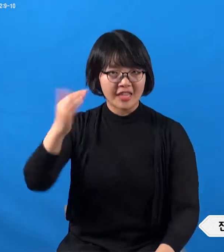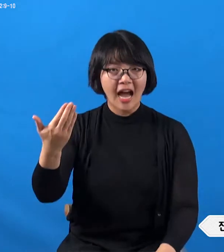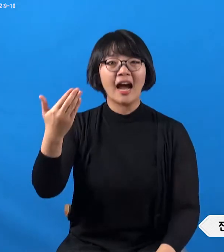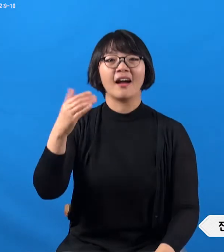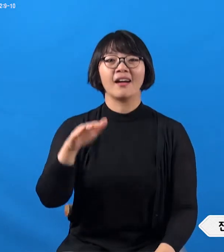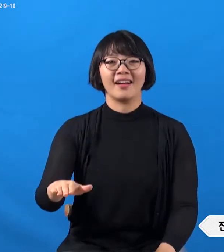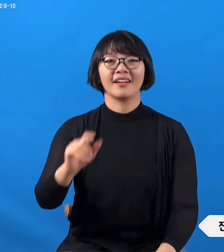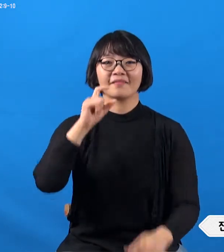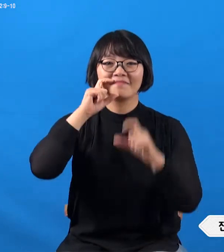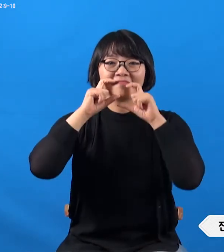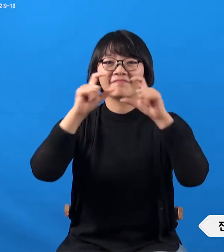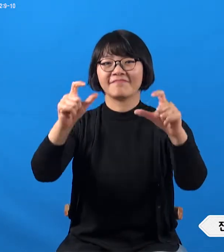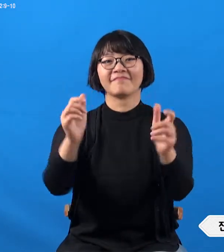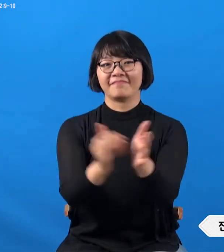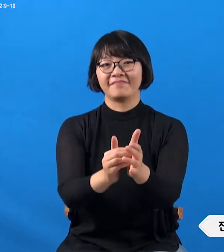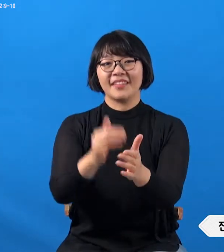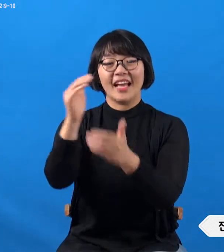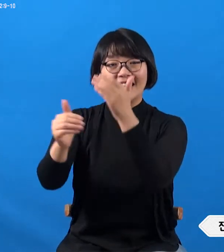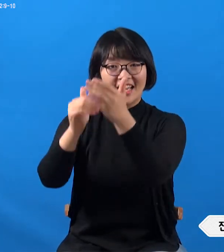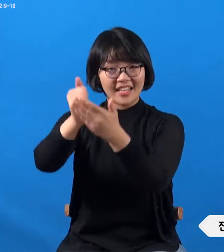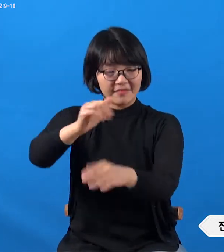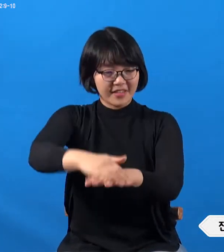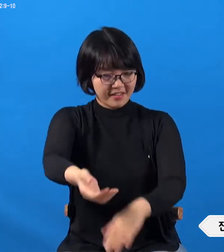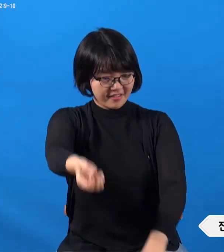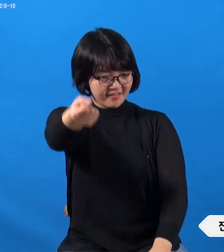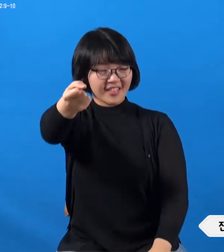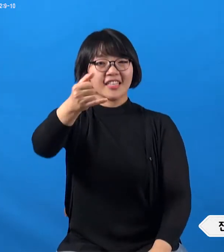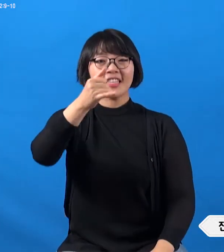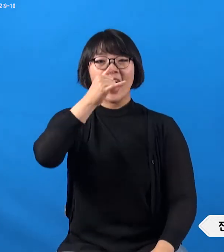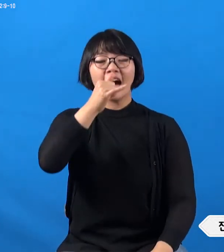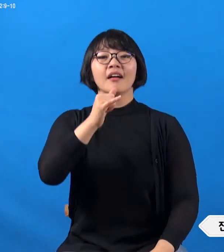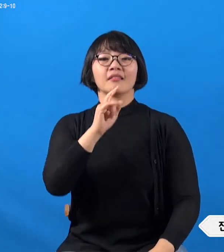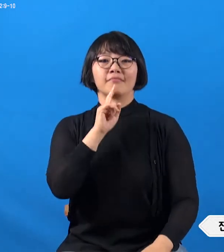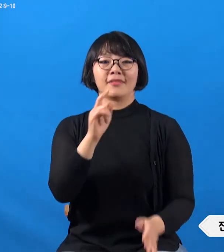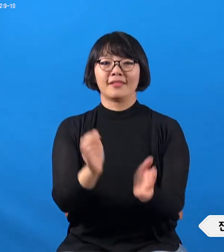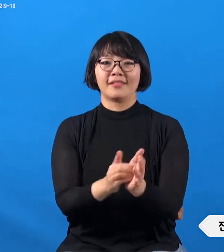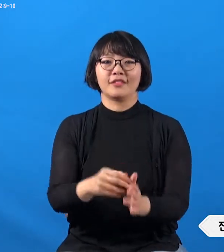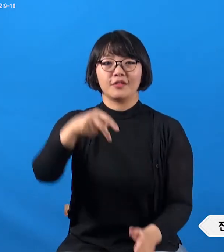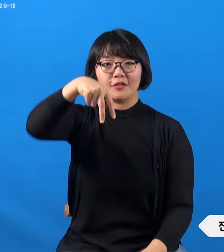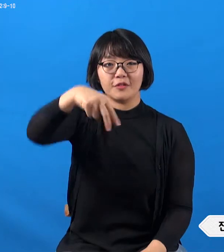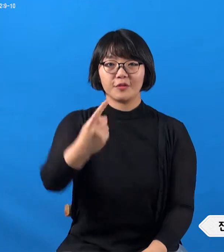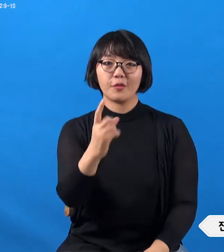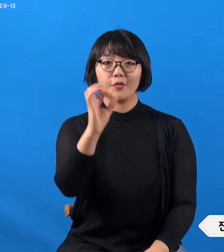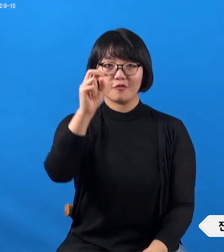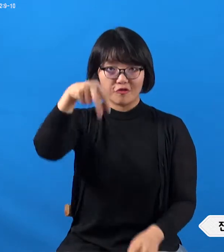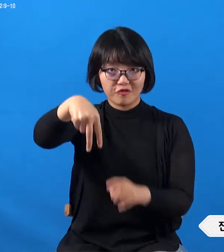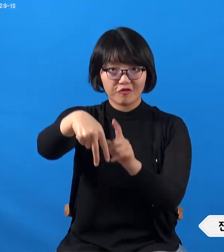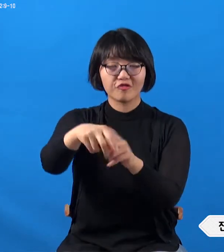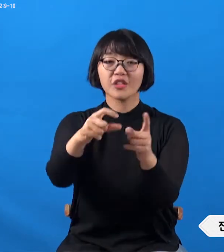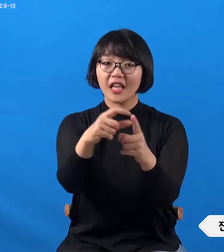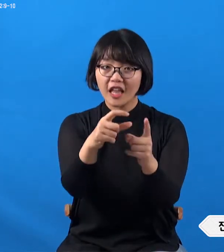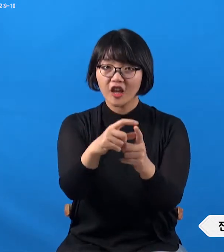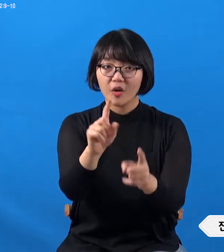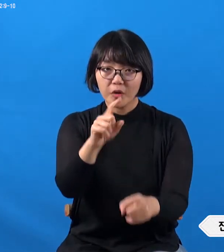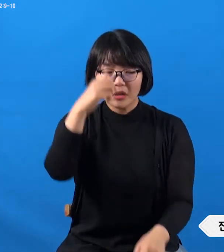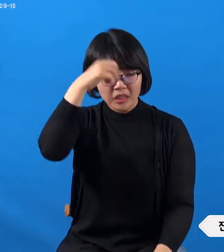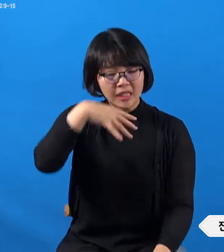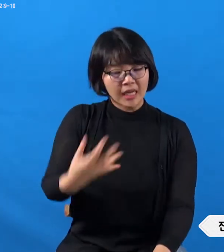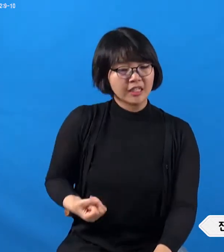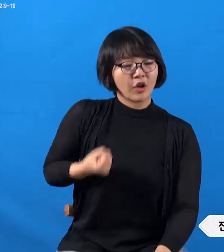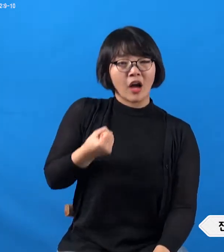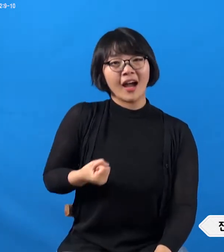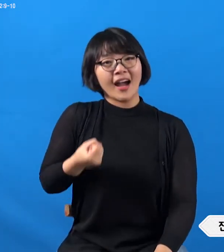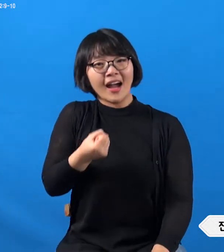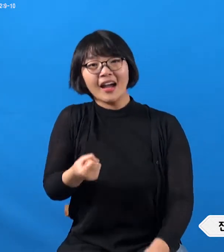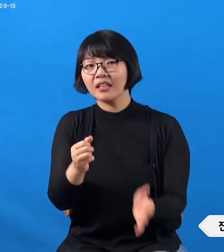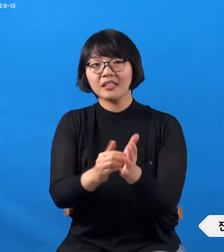되었다라고 이야기합니다. 하나님의 소유가 되었다고 이야기합니다. 이 소유라는 단어는 단순히 가지고 있는